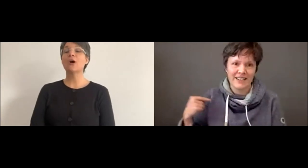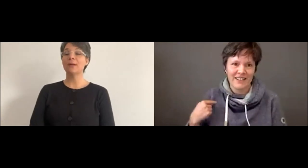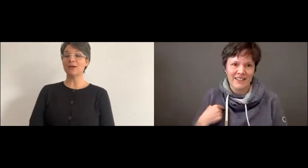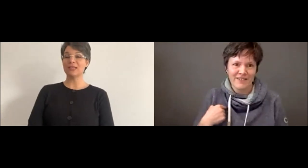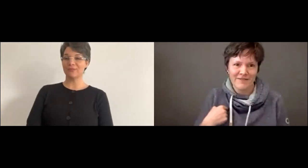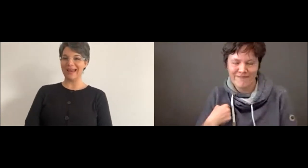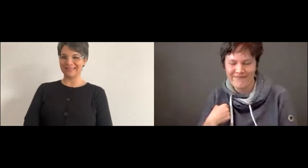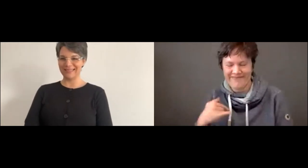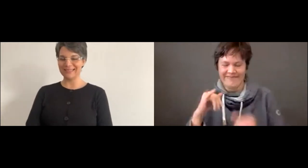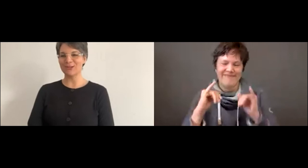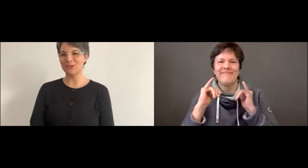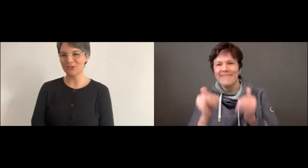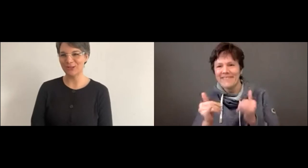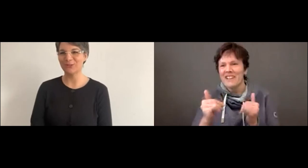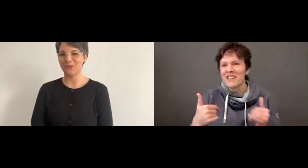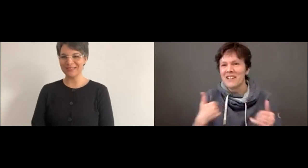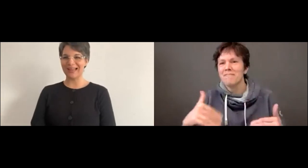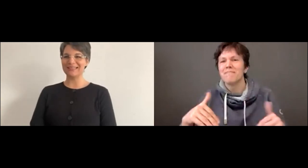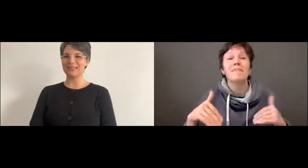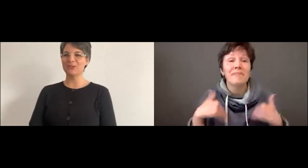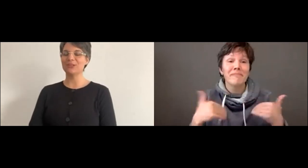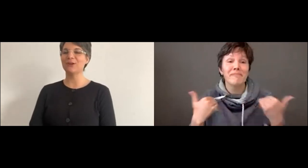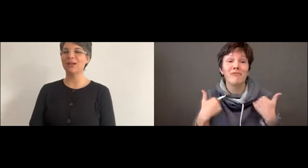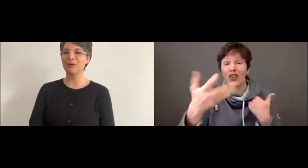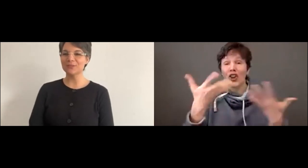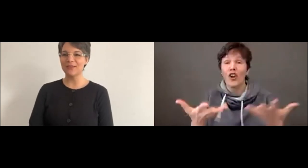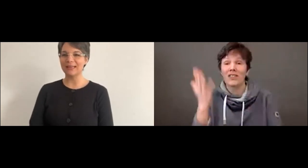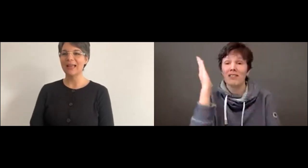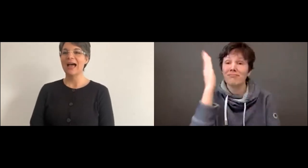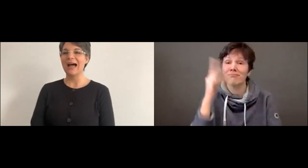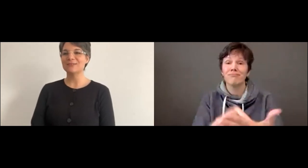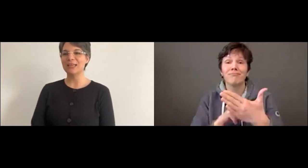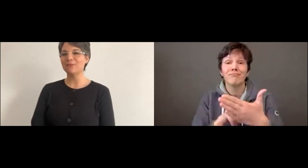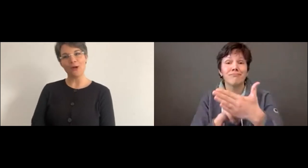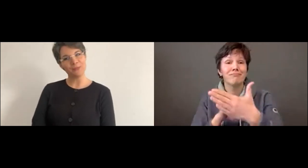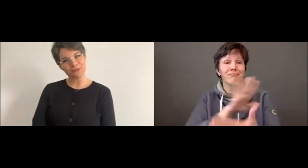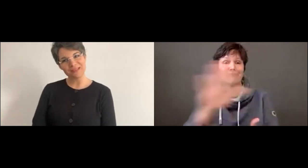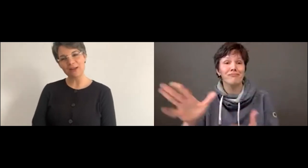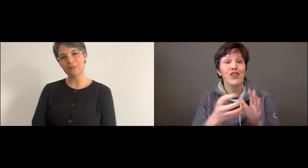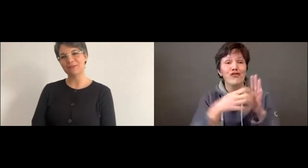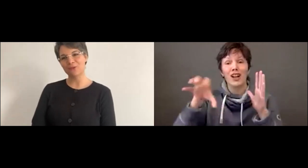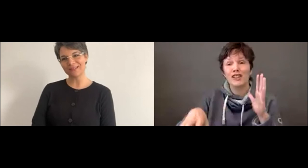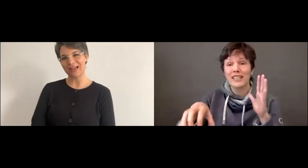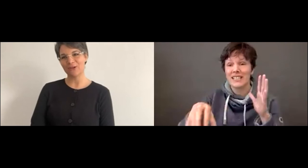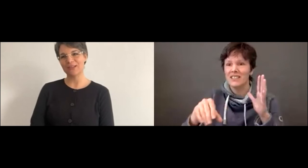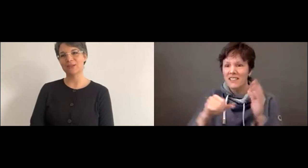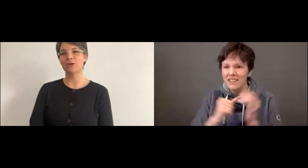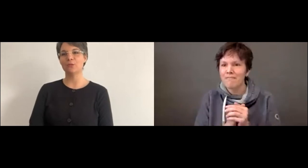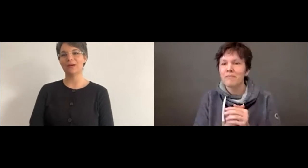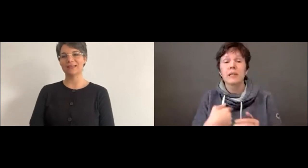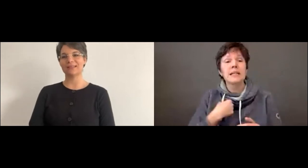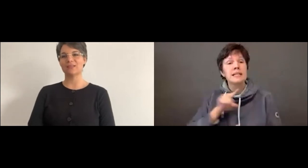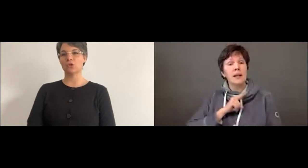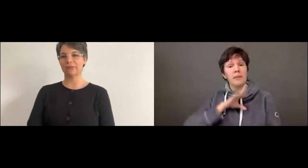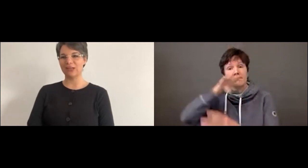Ich komme aus der Schweiz, nicht aus Deutschland oder Österreich, das möchte ich noch loswerden. Also ich freue mich total über den Vortrag heute,